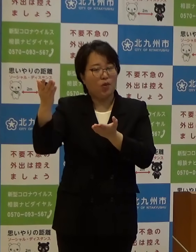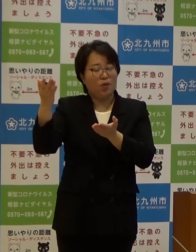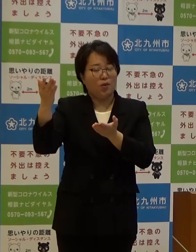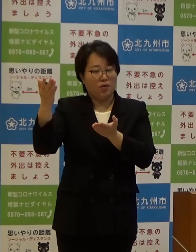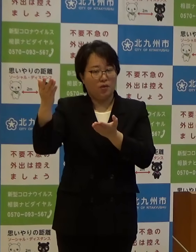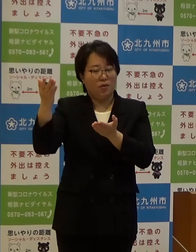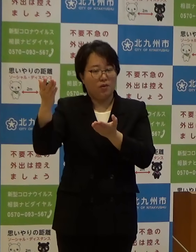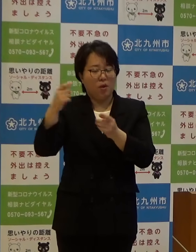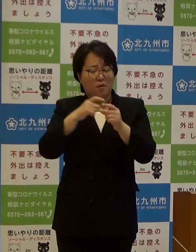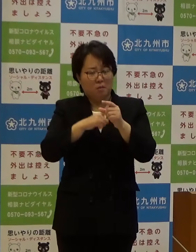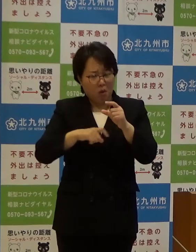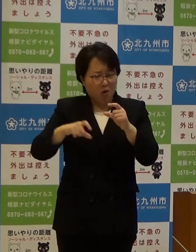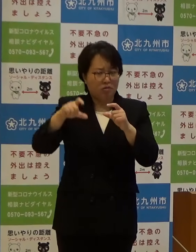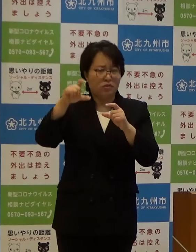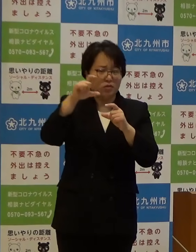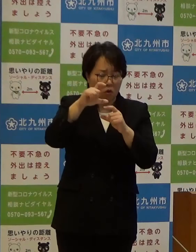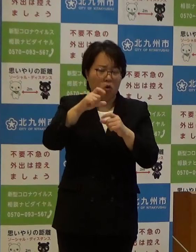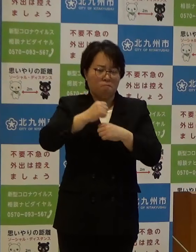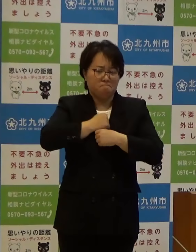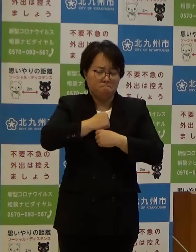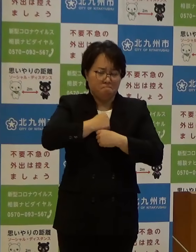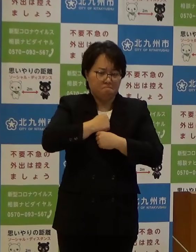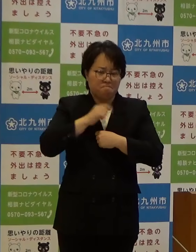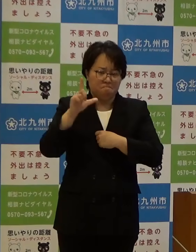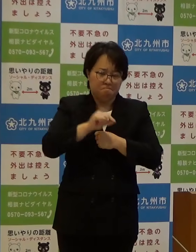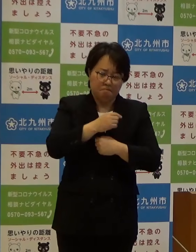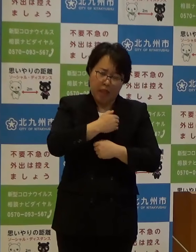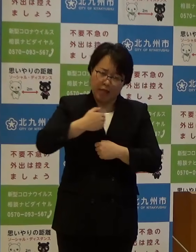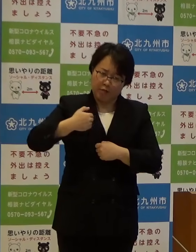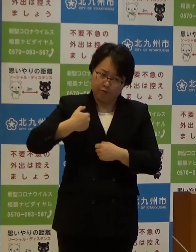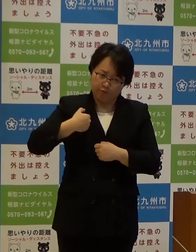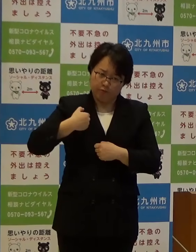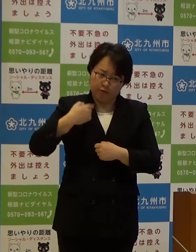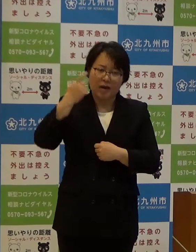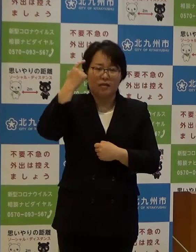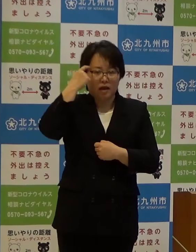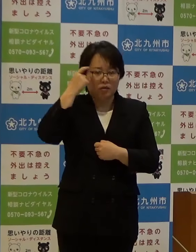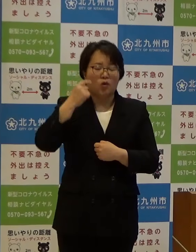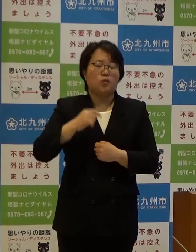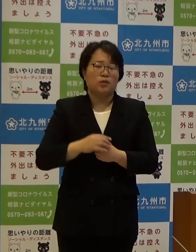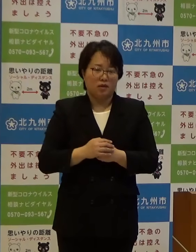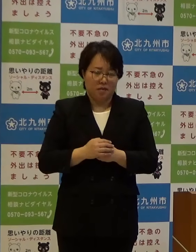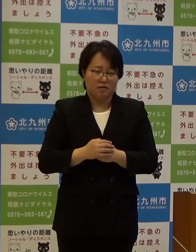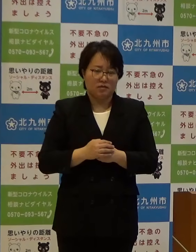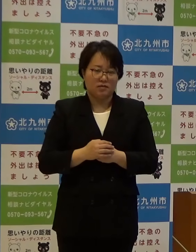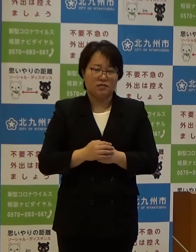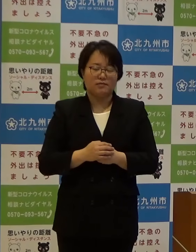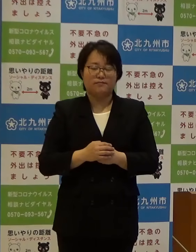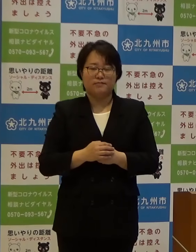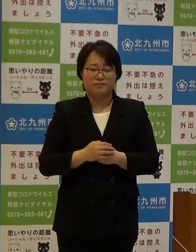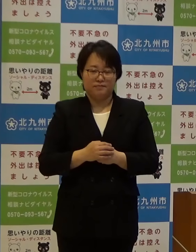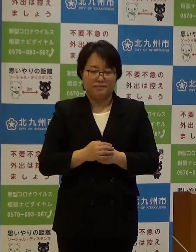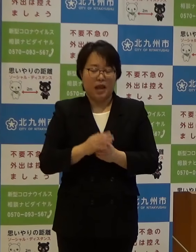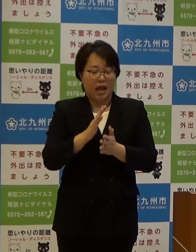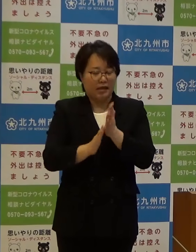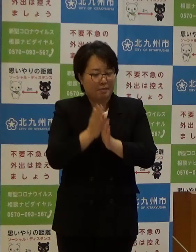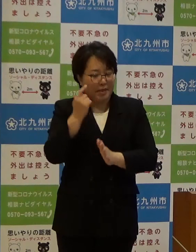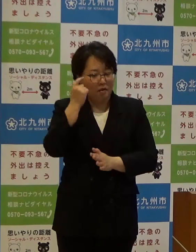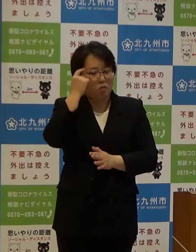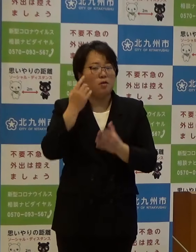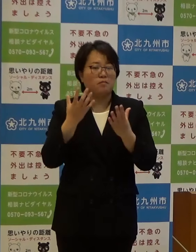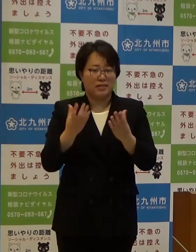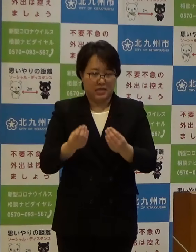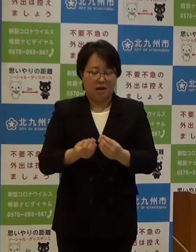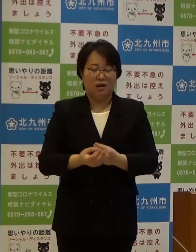っとこの点は注意をすべき、一つのテーマだと、このように改めて感じております